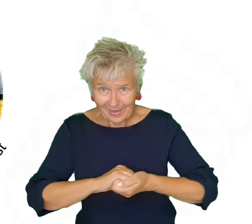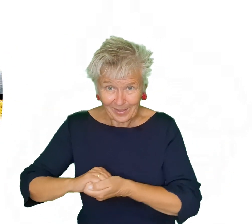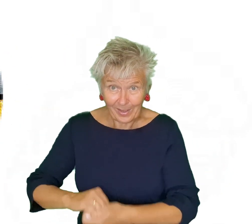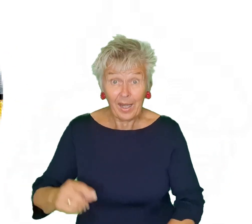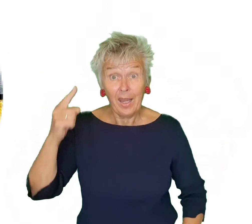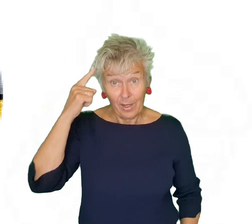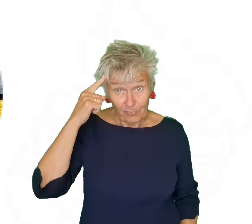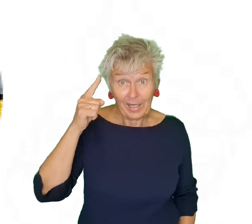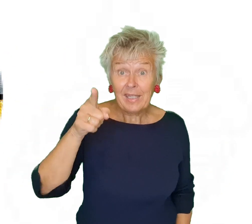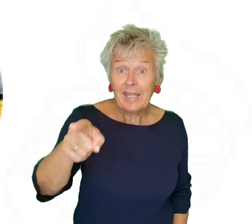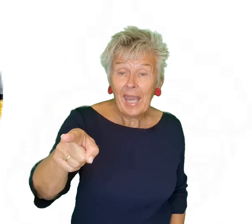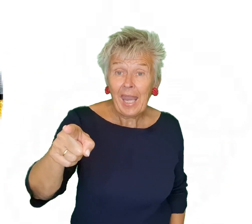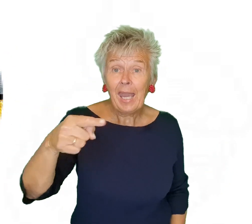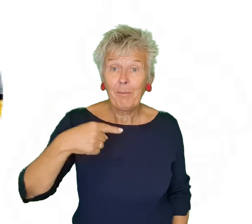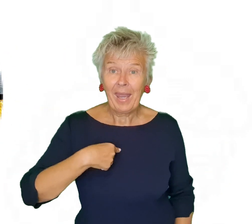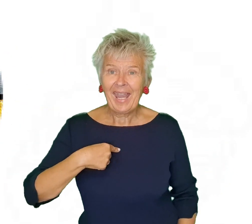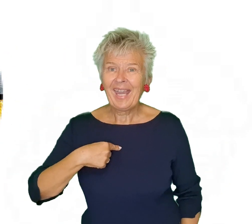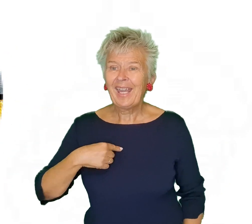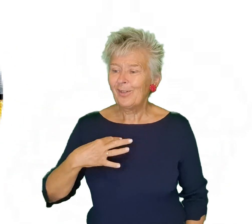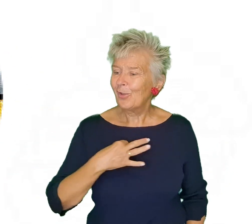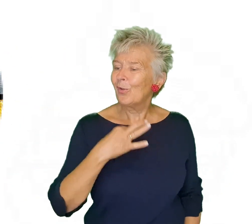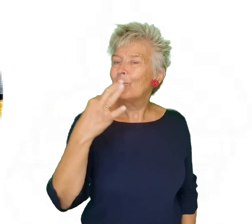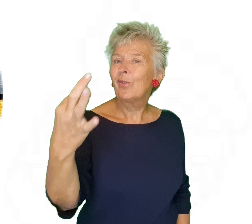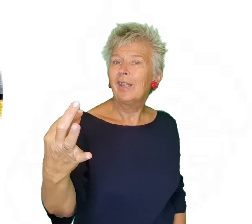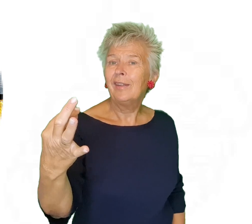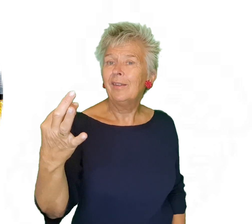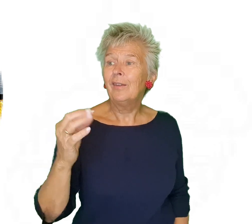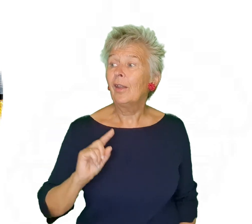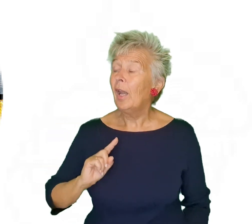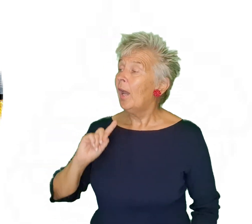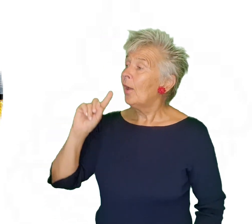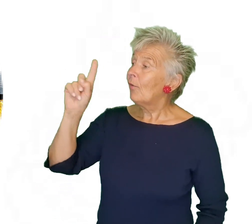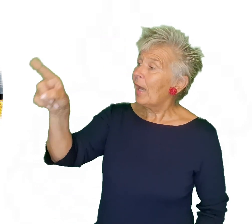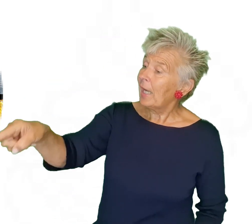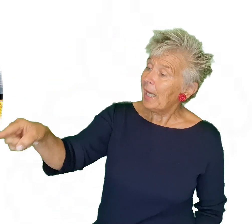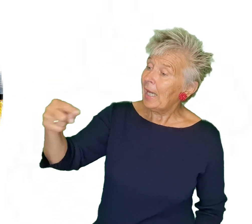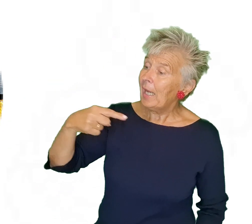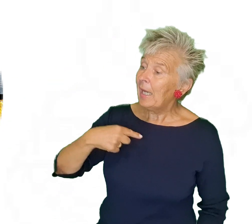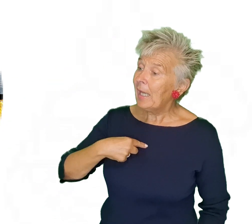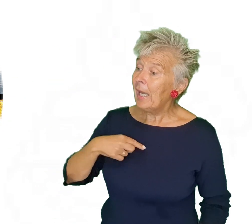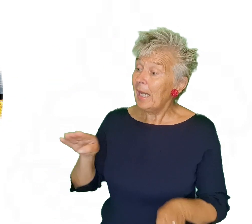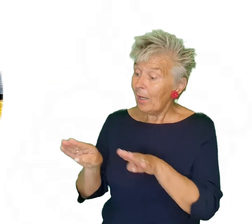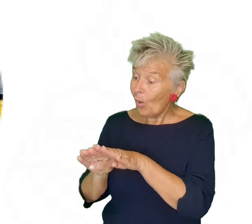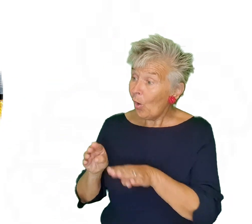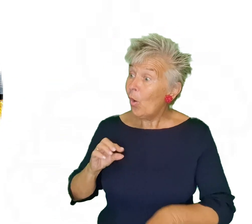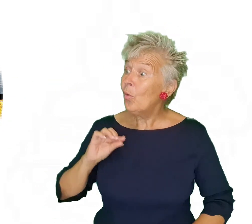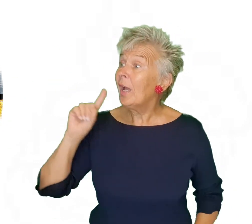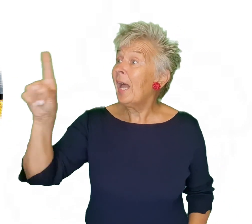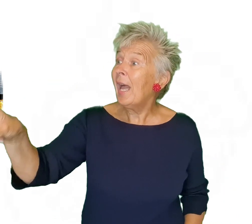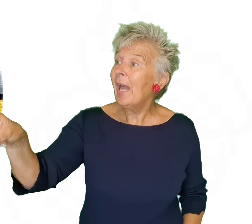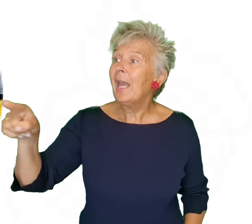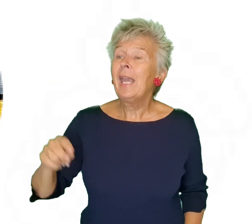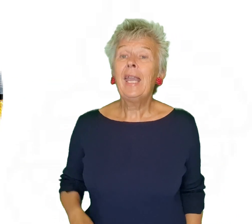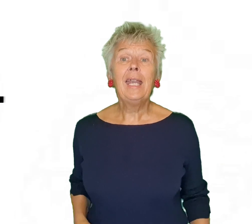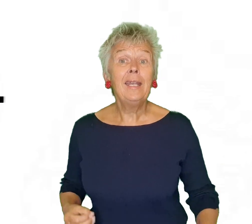Winter weet jij mij te vinden Waarheen ik al ga in